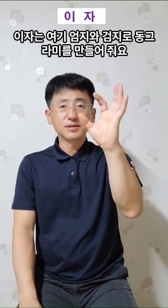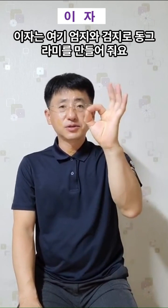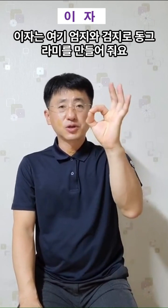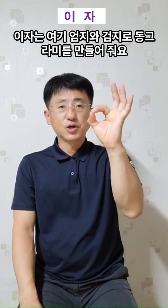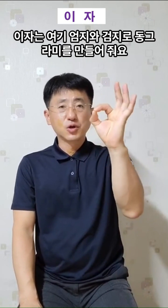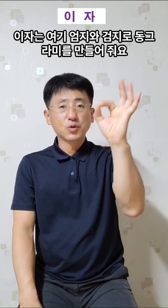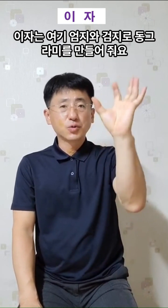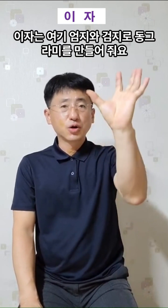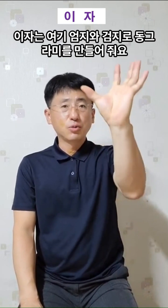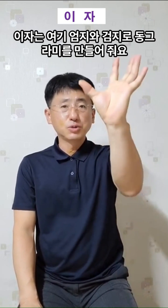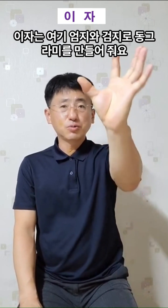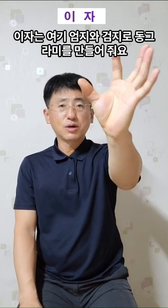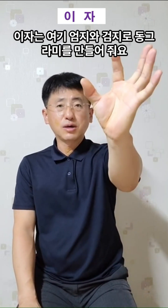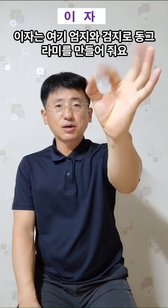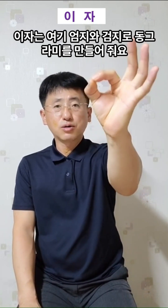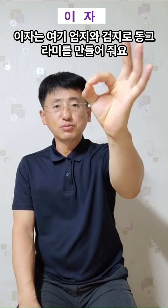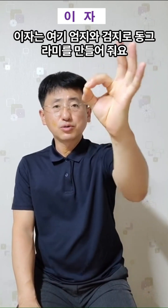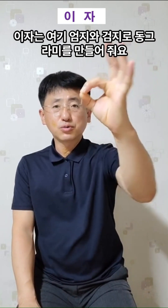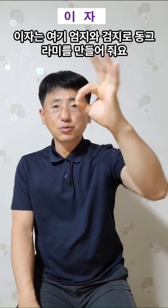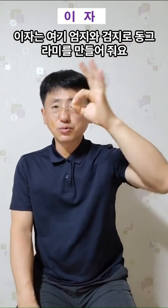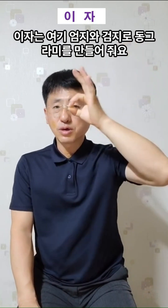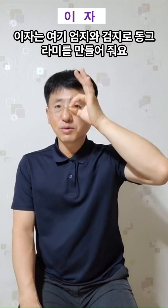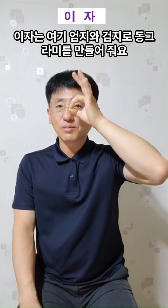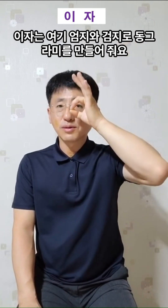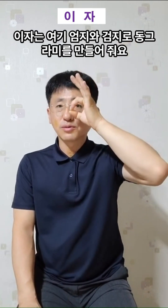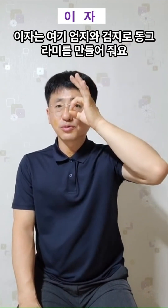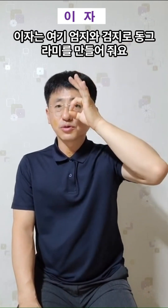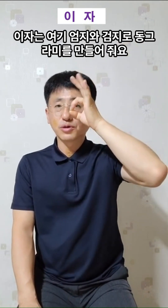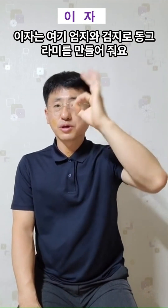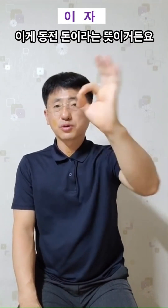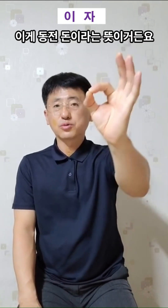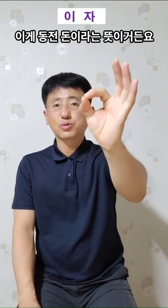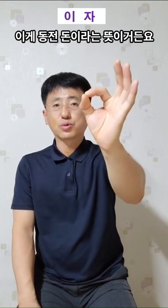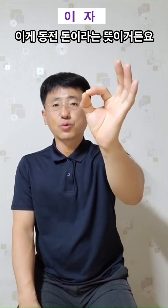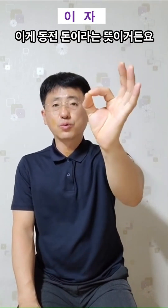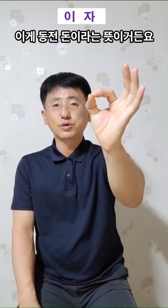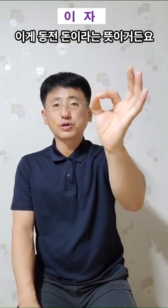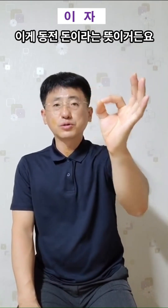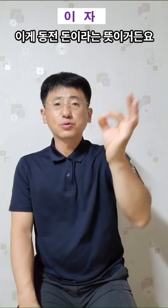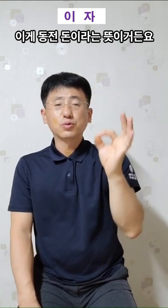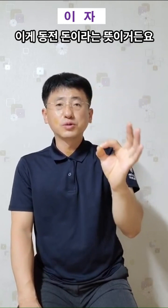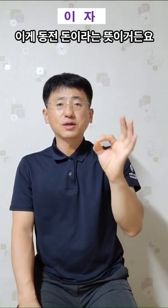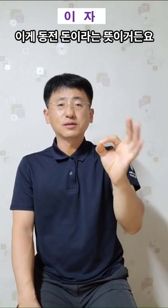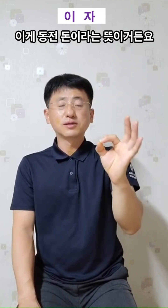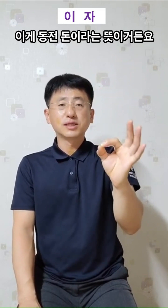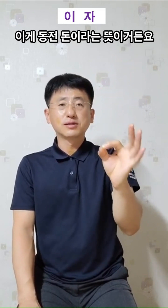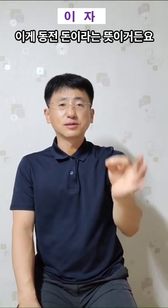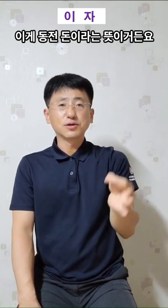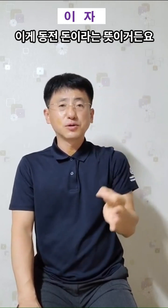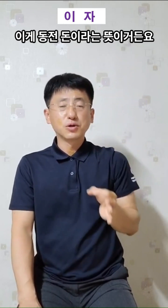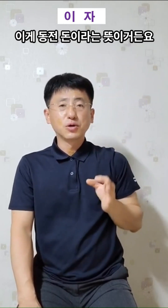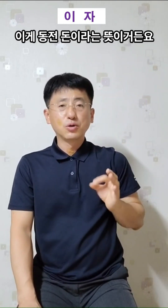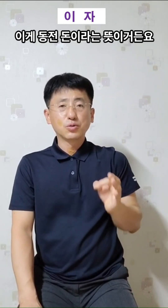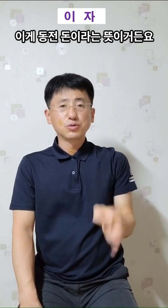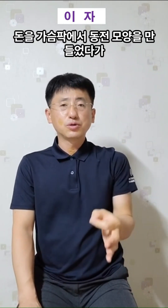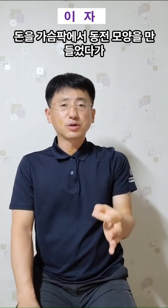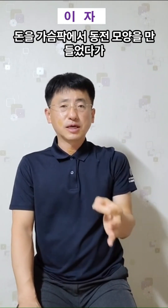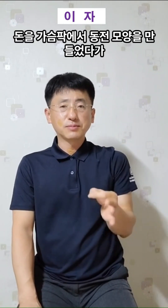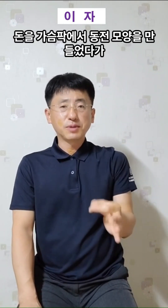이자는 여기 엄지와 검지로 동그라미를 만들어줘요. 이게 돈이라는 뜻이거든요. 돈을